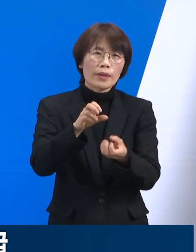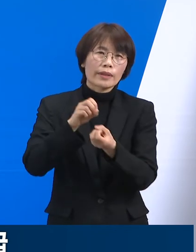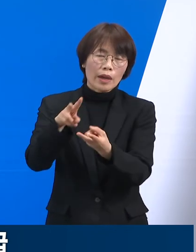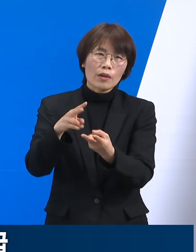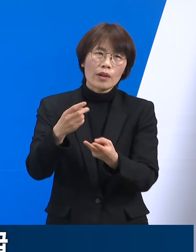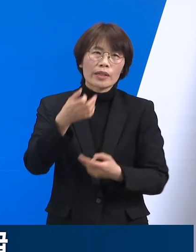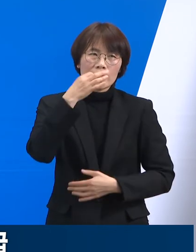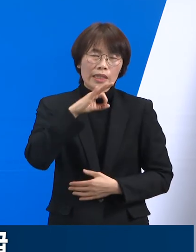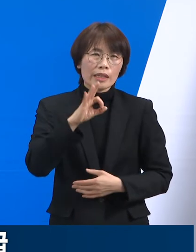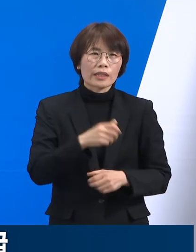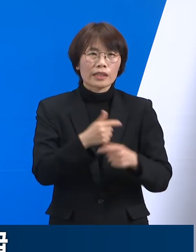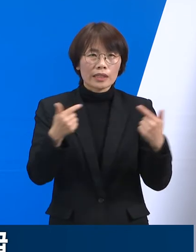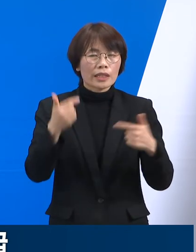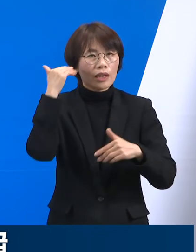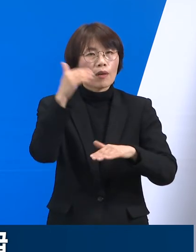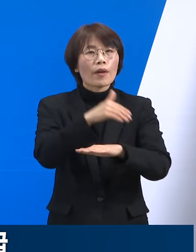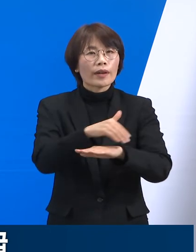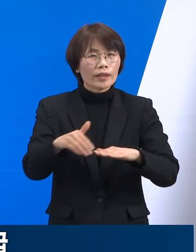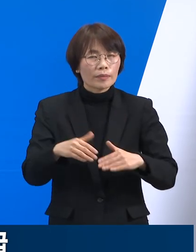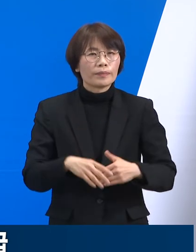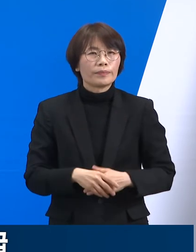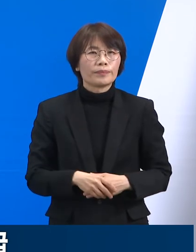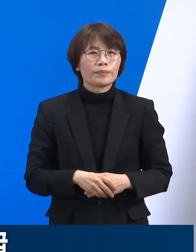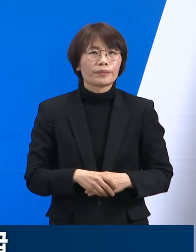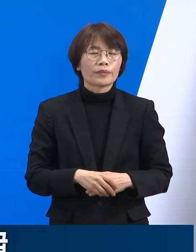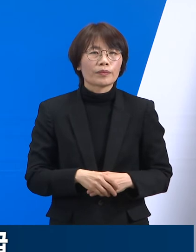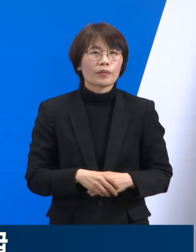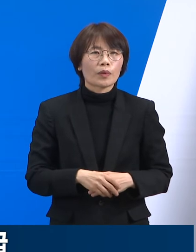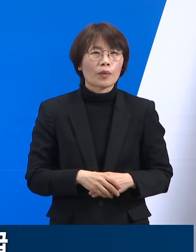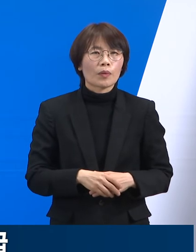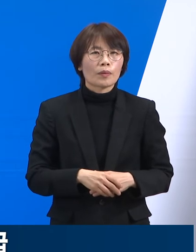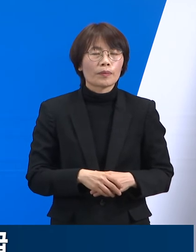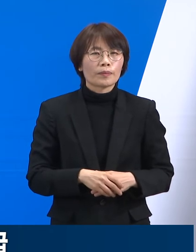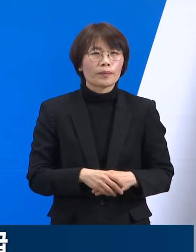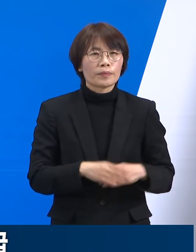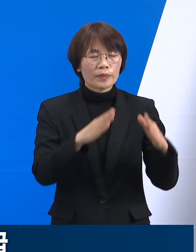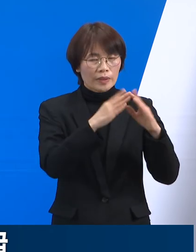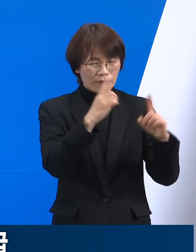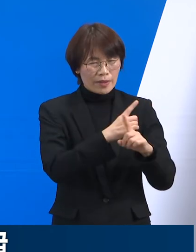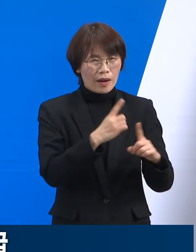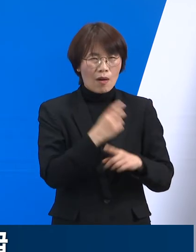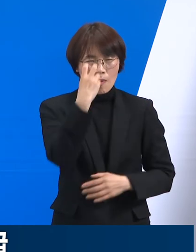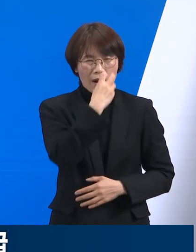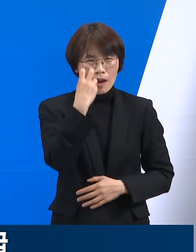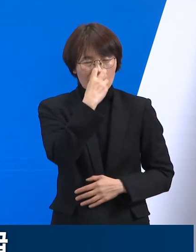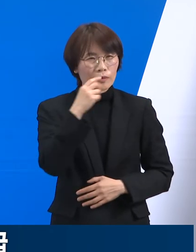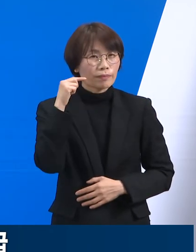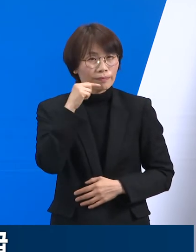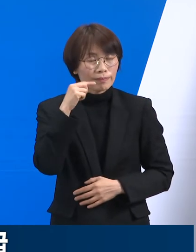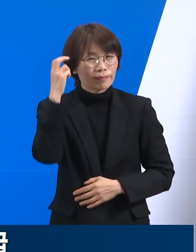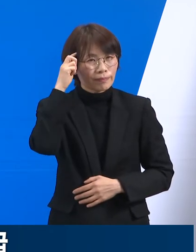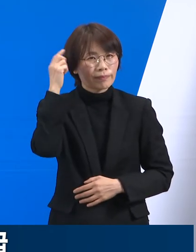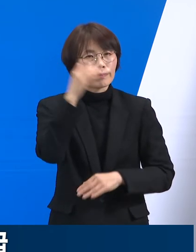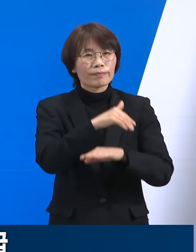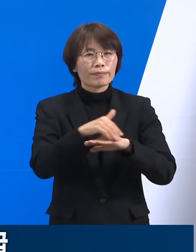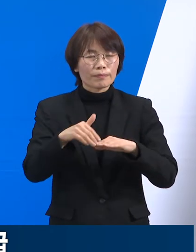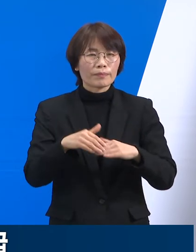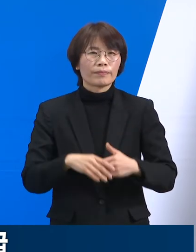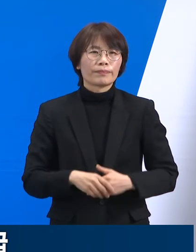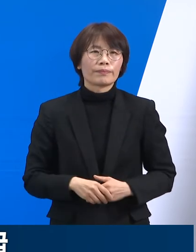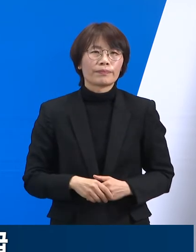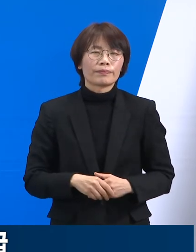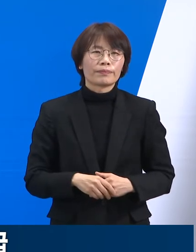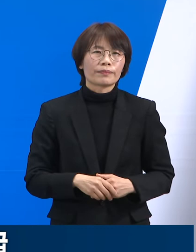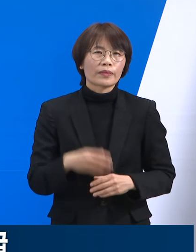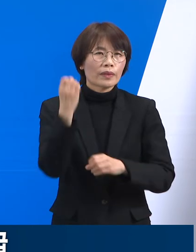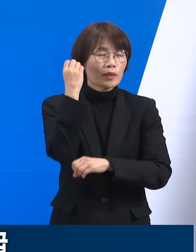효율화합니다. 또한 재택치료 모니터링 체계도 집중관리군 중심으로 개편합니다. 집중관리군은 기존과